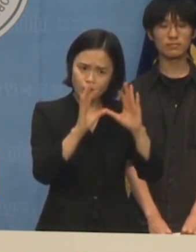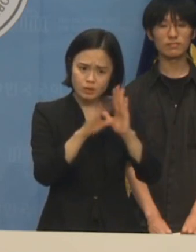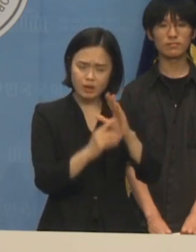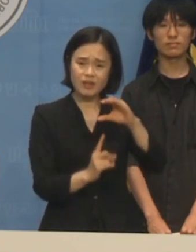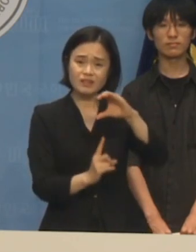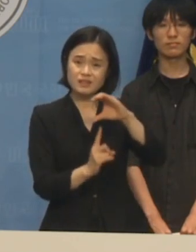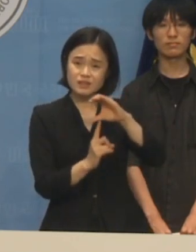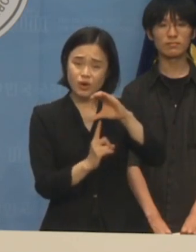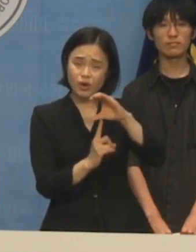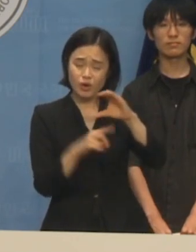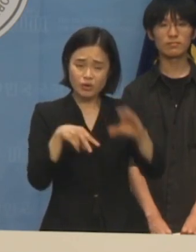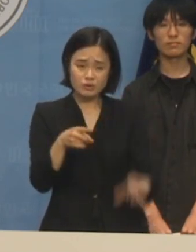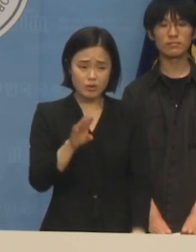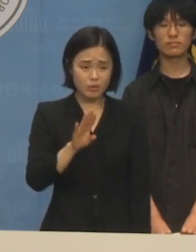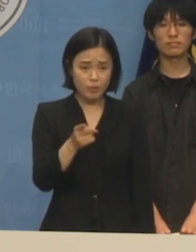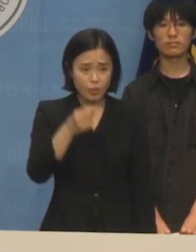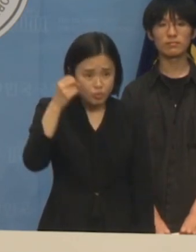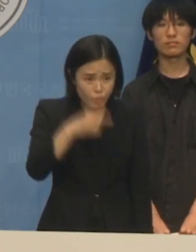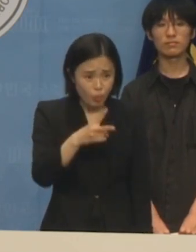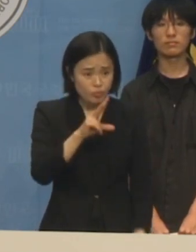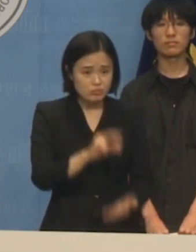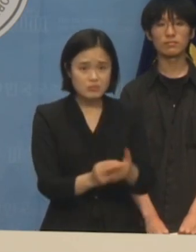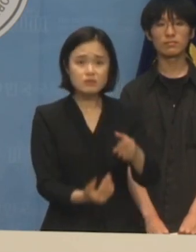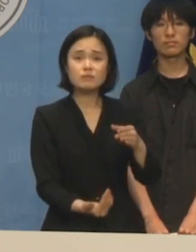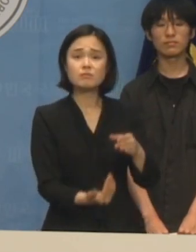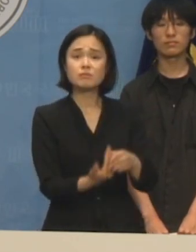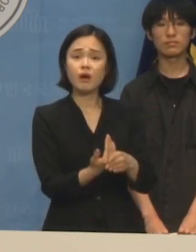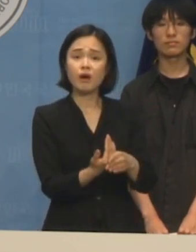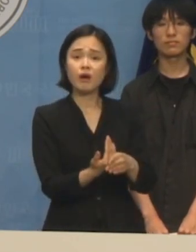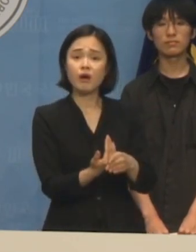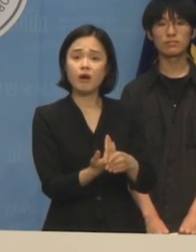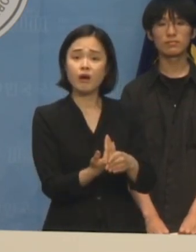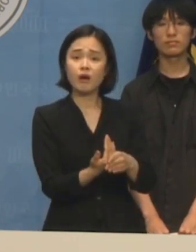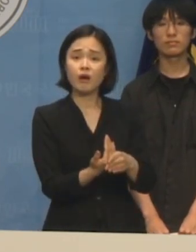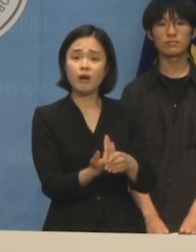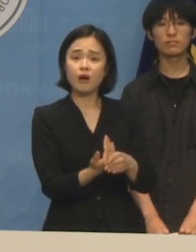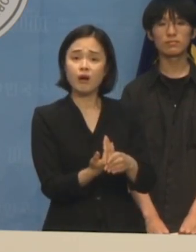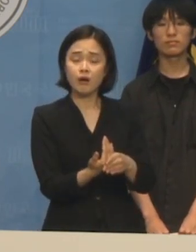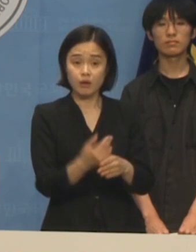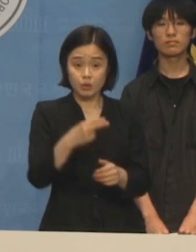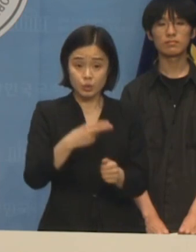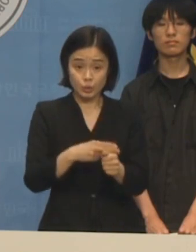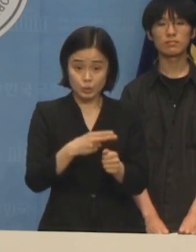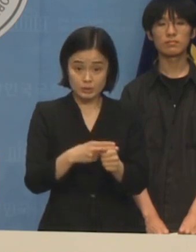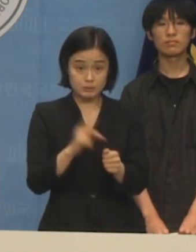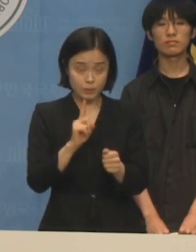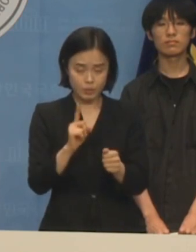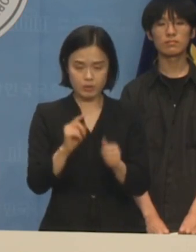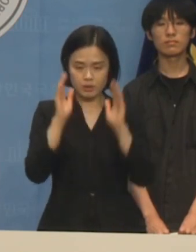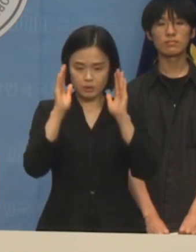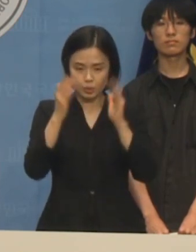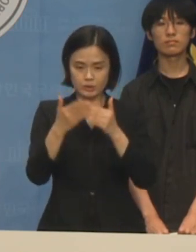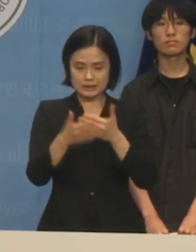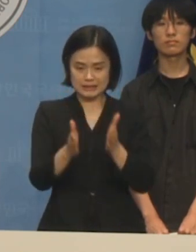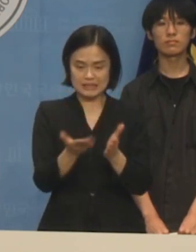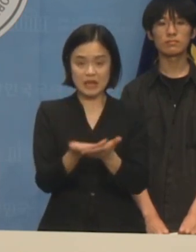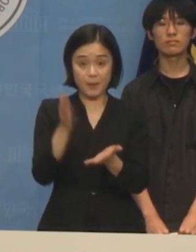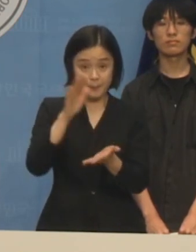다시 발생했습니다. 교실혁명 선도교사 연수는 AI 디지털 교과서 도입을